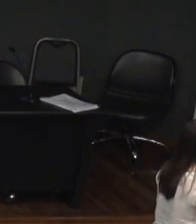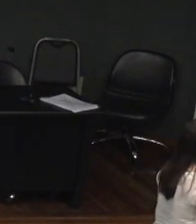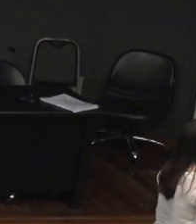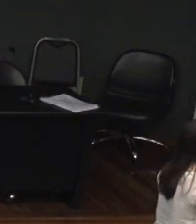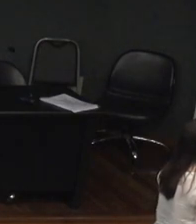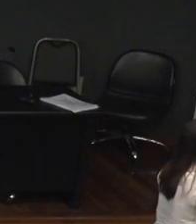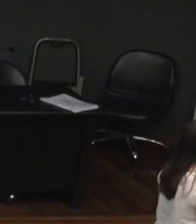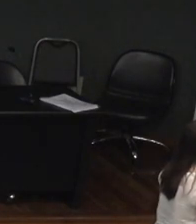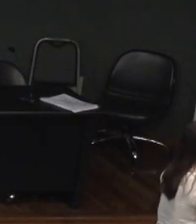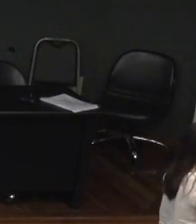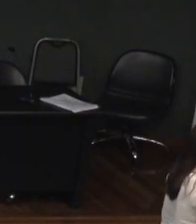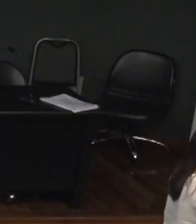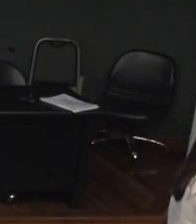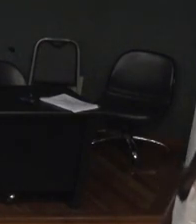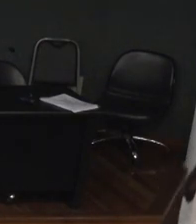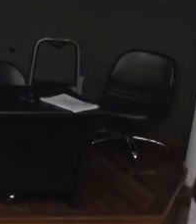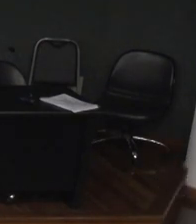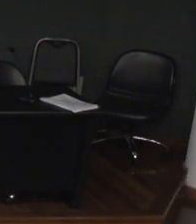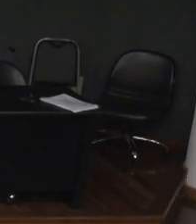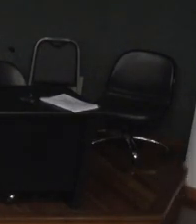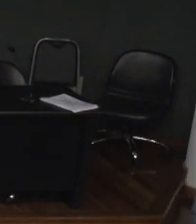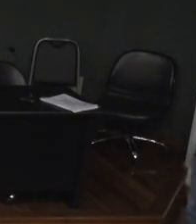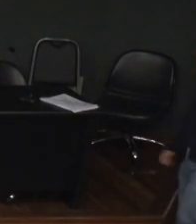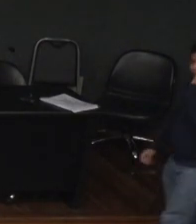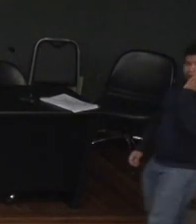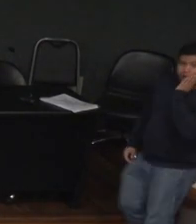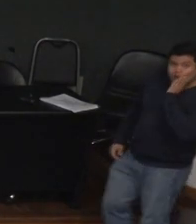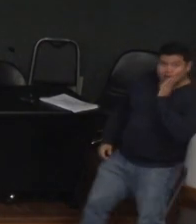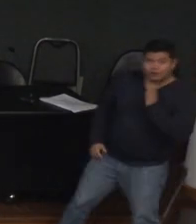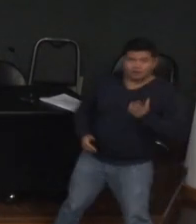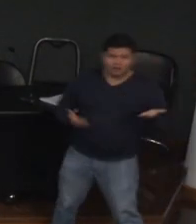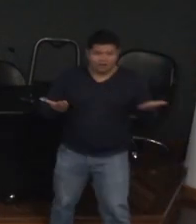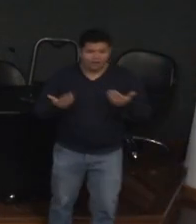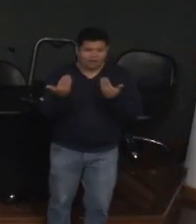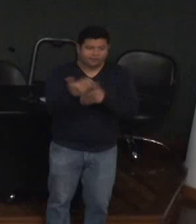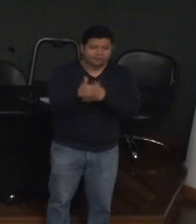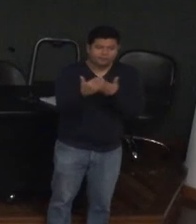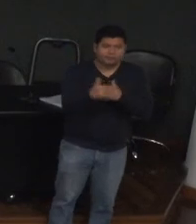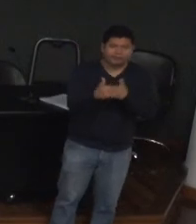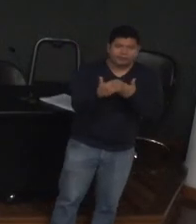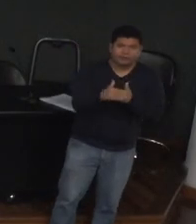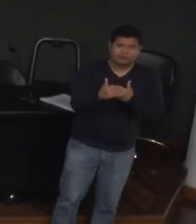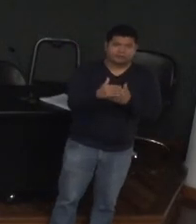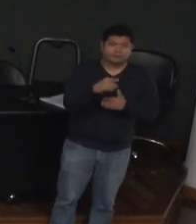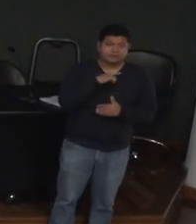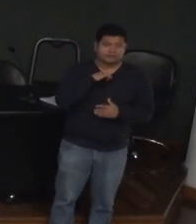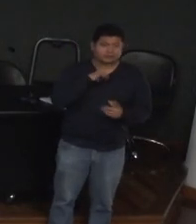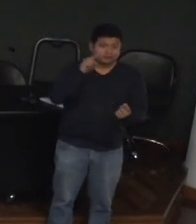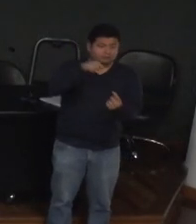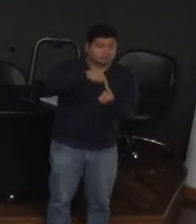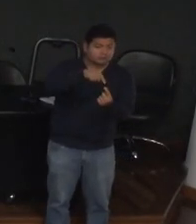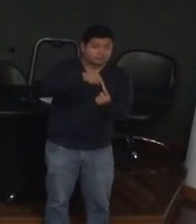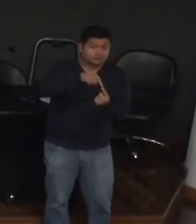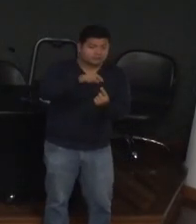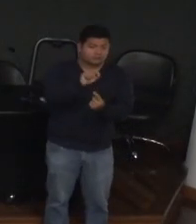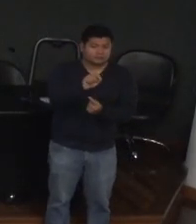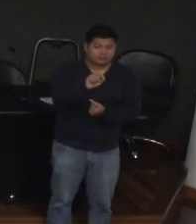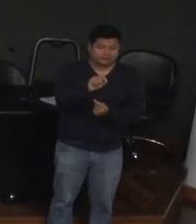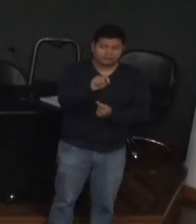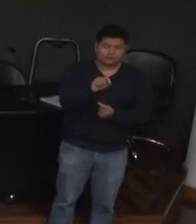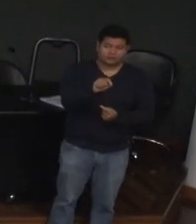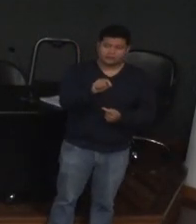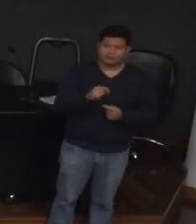preocupação para sentar e fazer. Entendam que essa fase aqui desse exercício funciona mais ou menos como